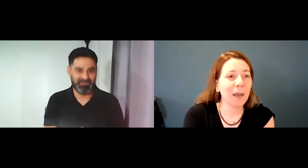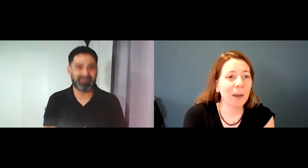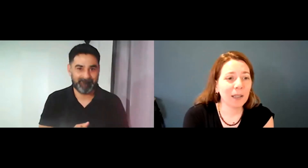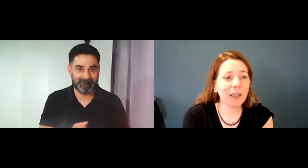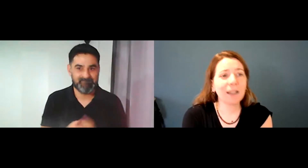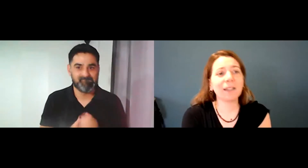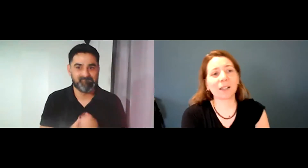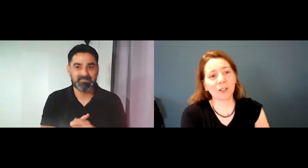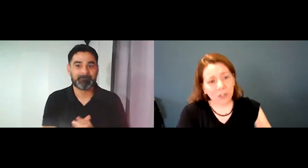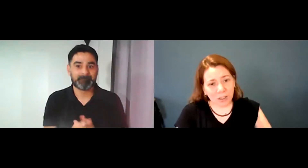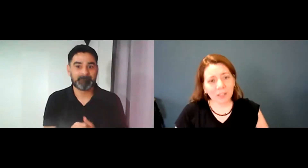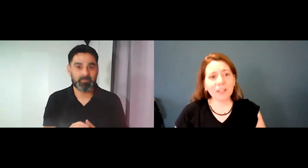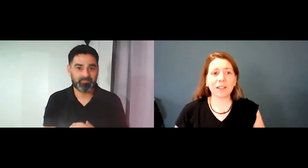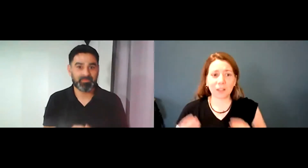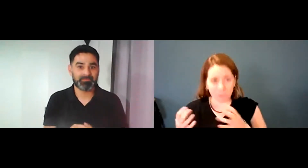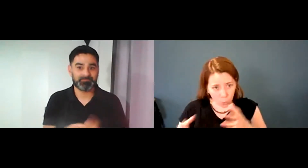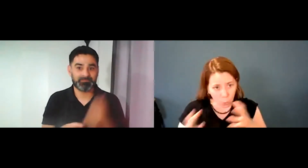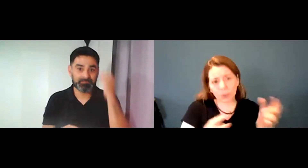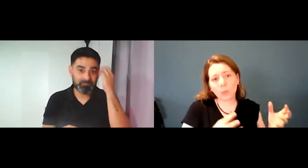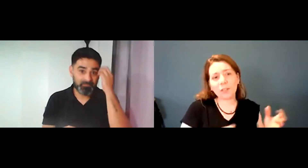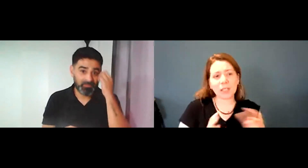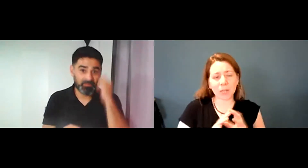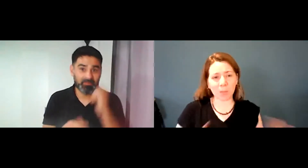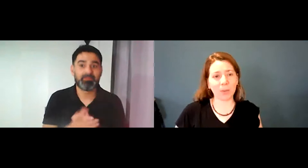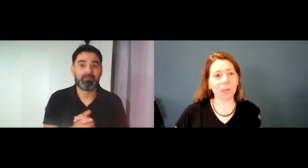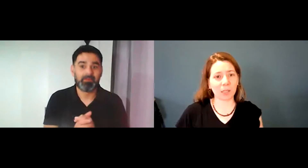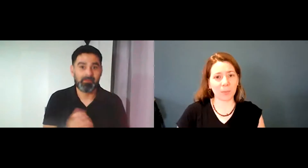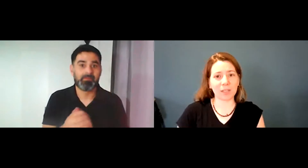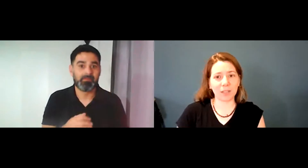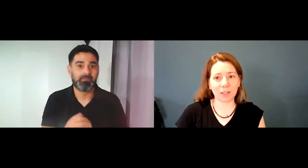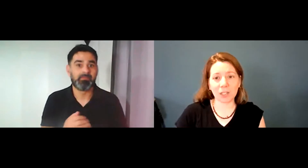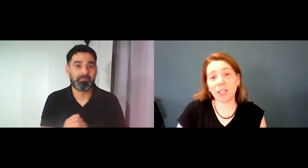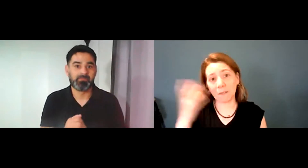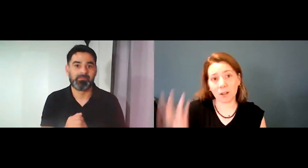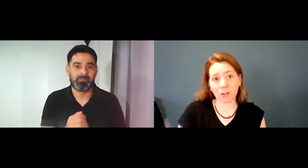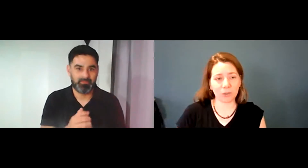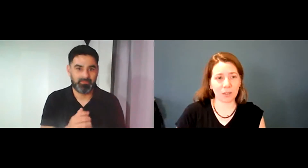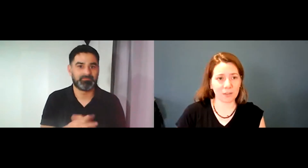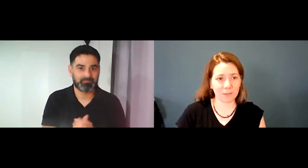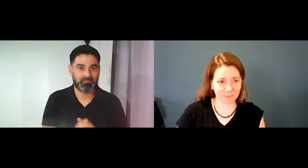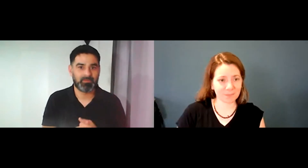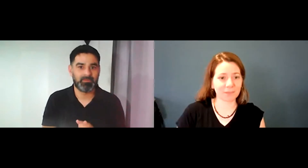y en este recorte los cuatro cuentos se van a poder ver representados, y el trabajo de ustedes.